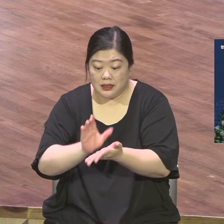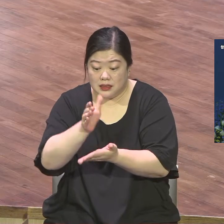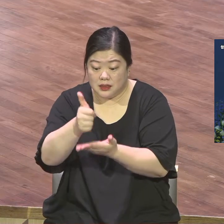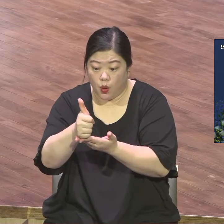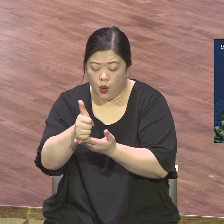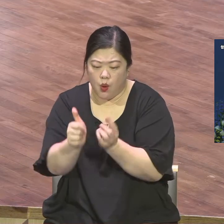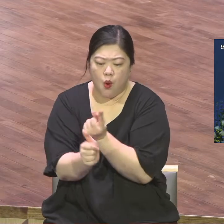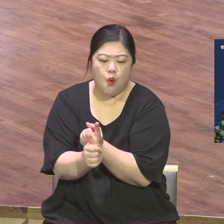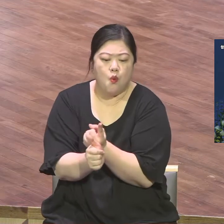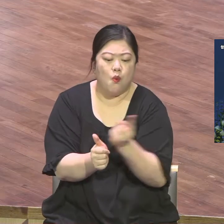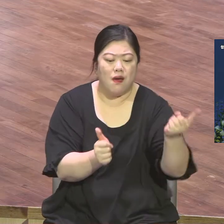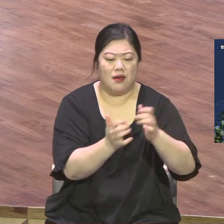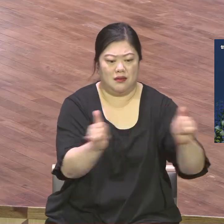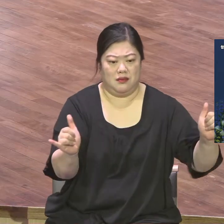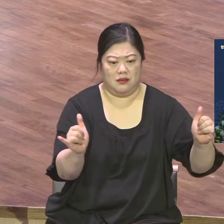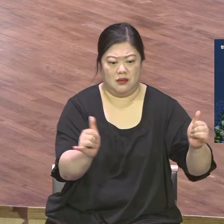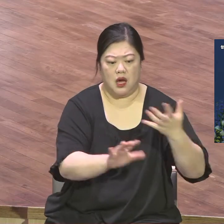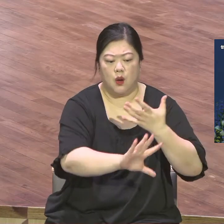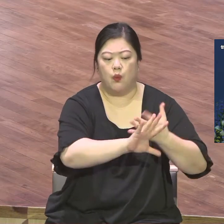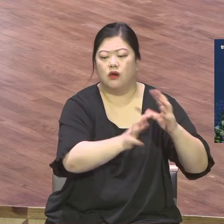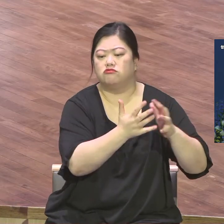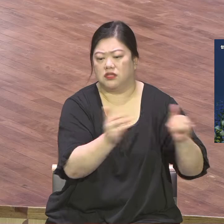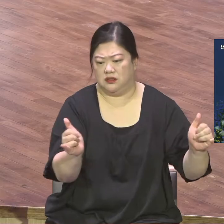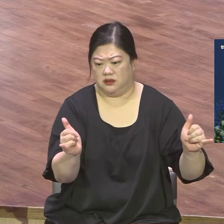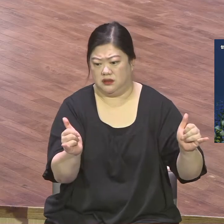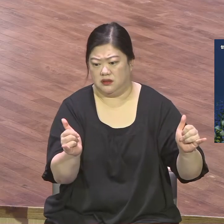밖에 있었지 않았냐? 이방인이었기 때문에